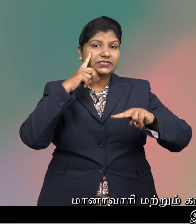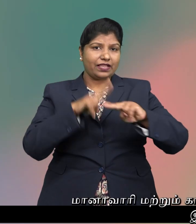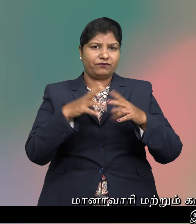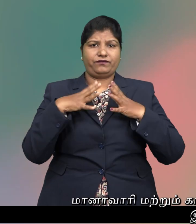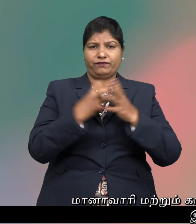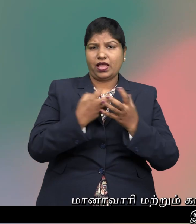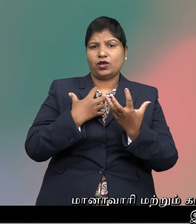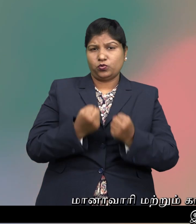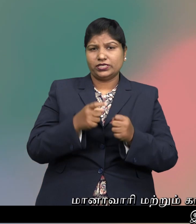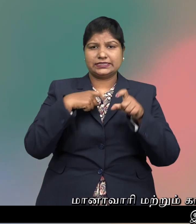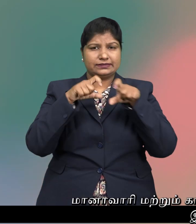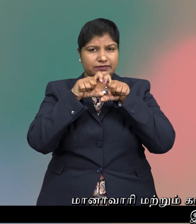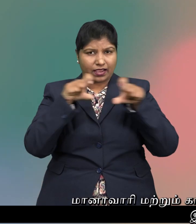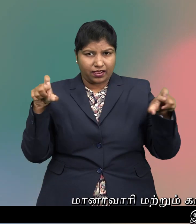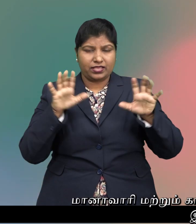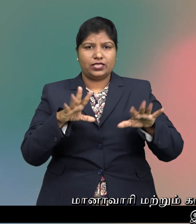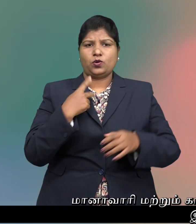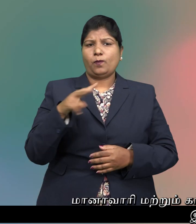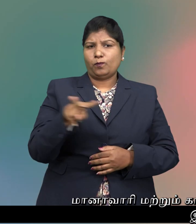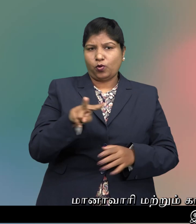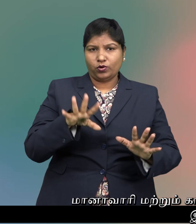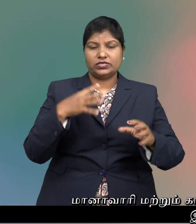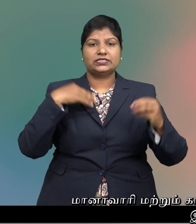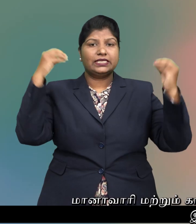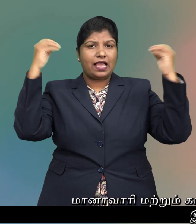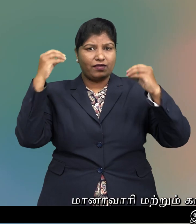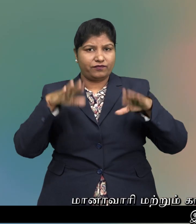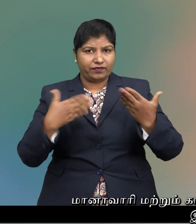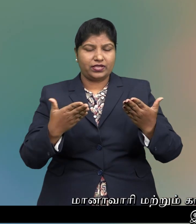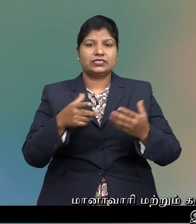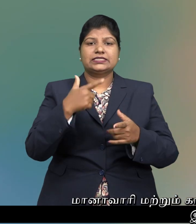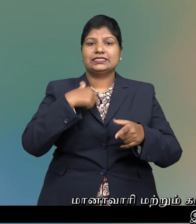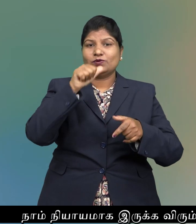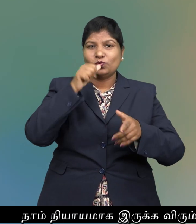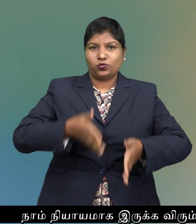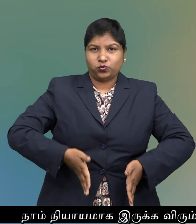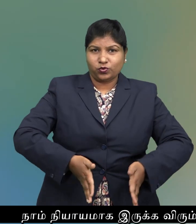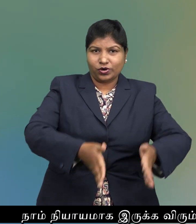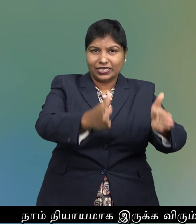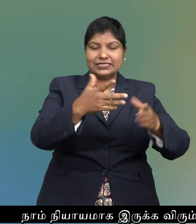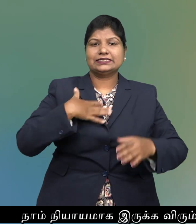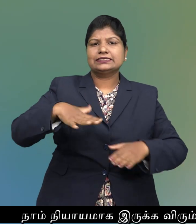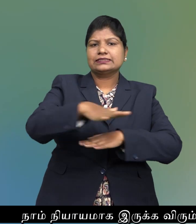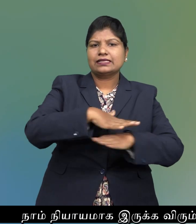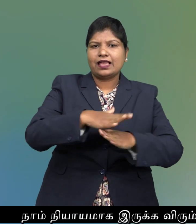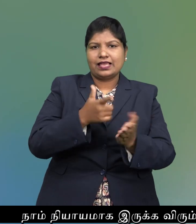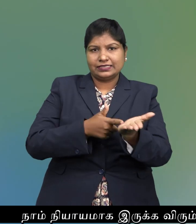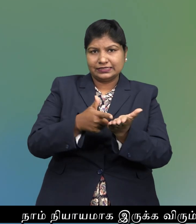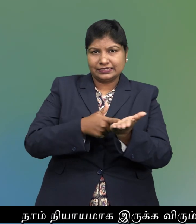மானாவாரி மற்றும் கால்வாய் பாசனம் உள்ள பகுதிகள் இரண்டிற்கும் நாம் நியாயமாக இருக்க விரும்பினால்